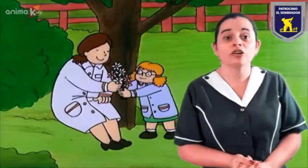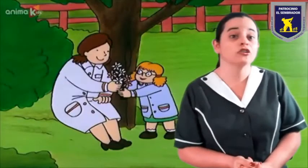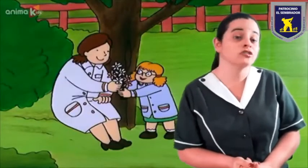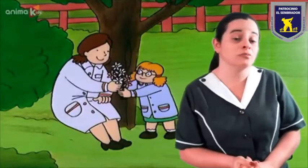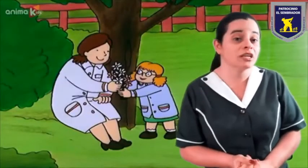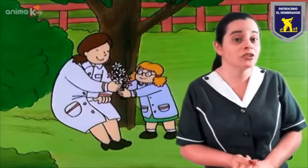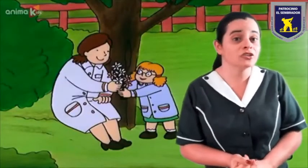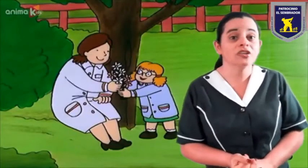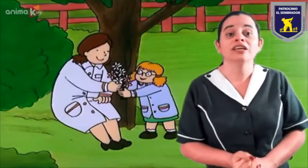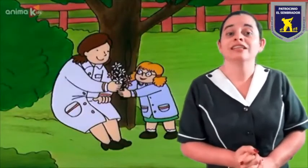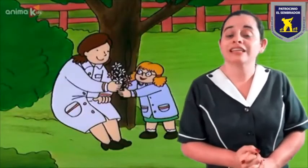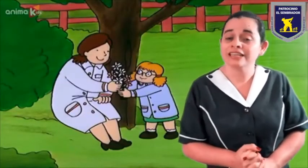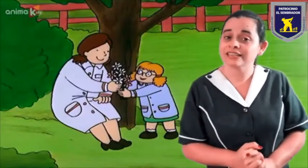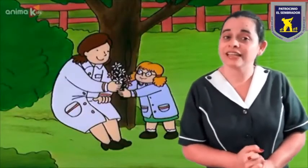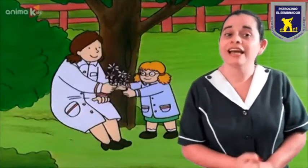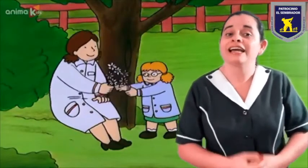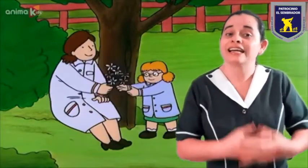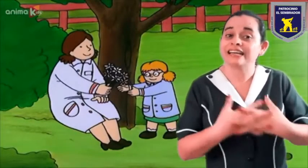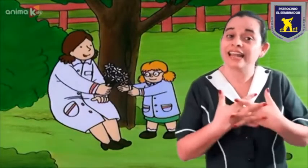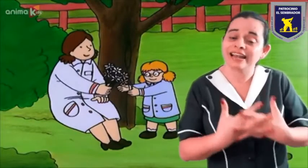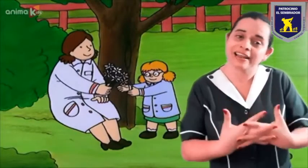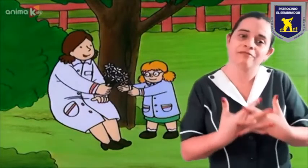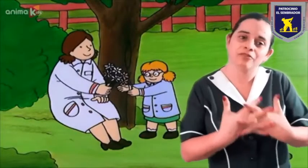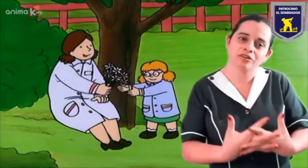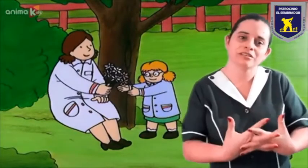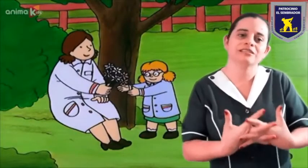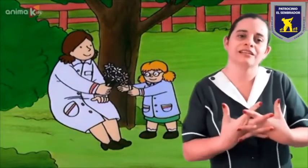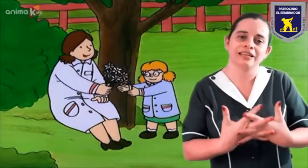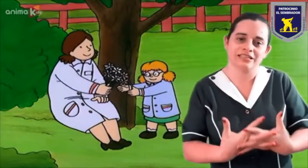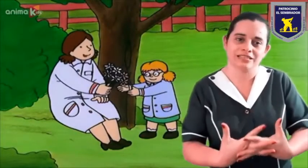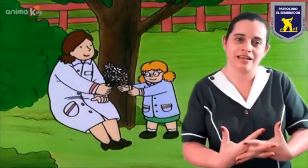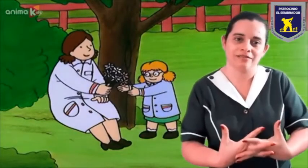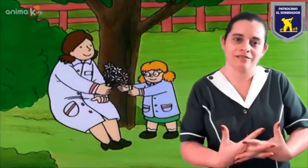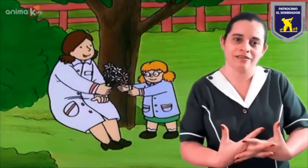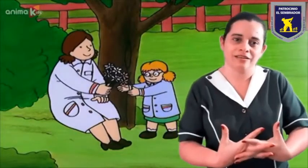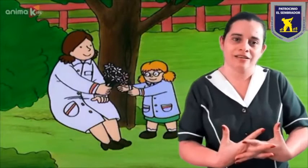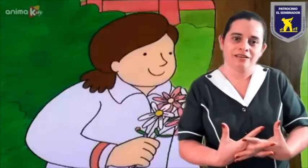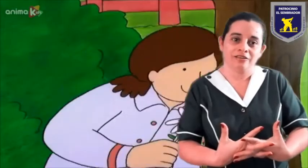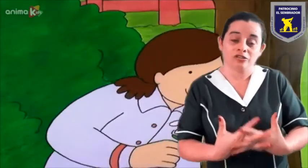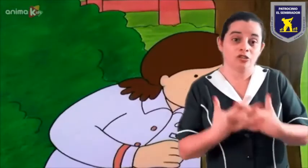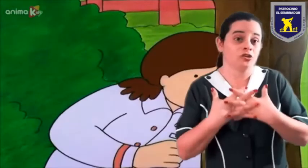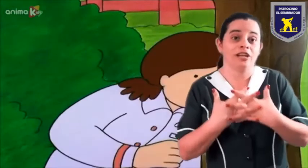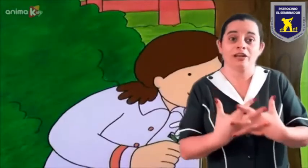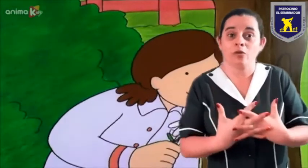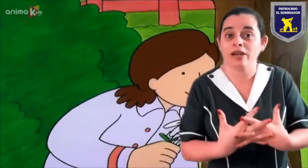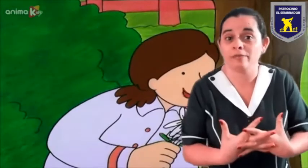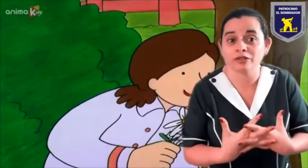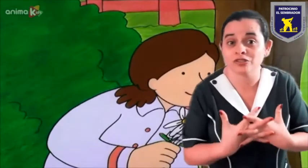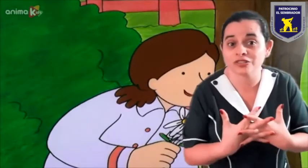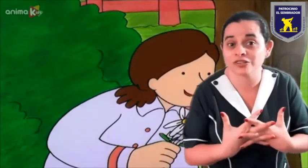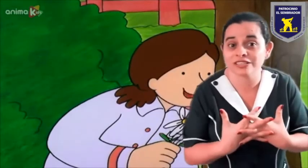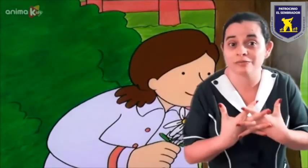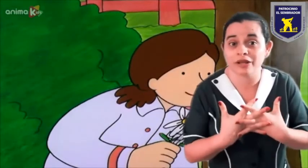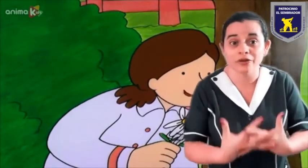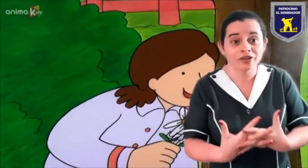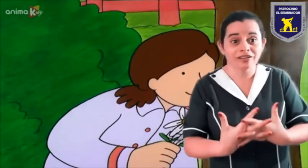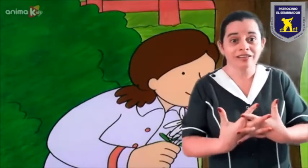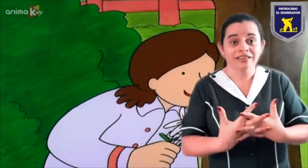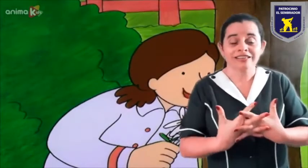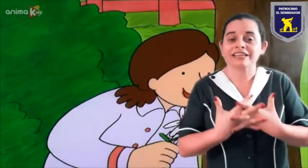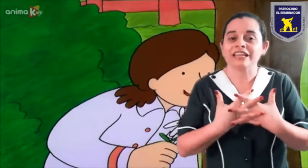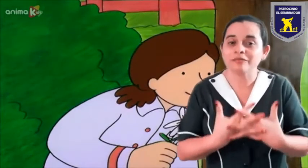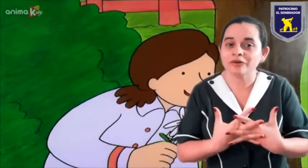el reconocimiento de esta gran labor que se realiza. Nosotros en la Escuela Patrocinio El